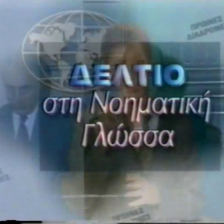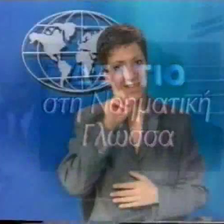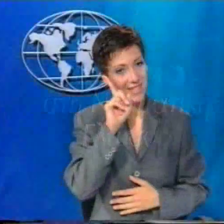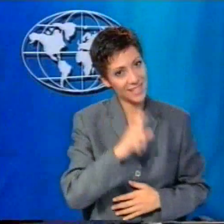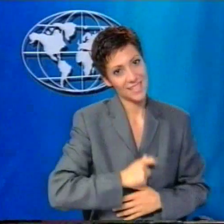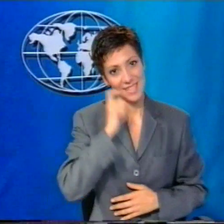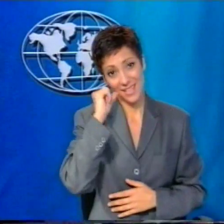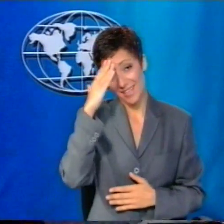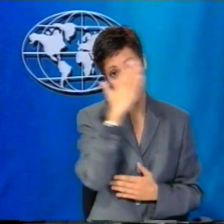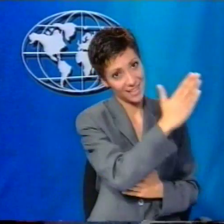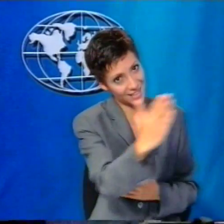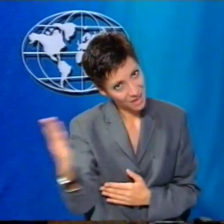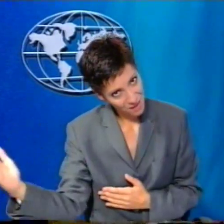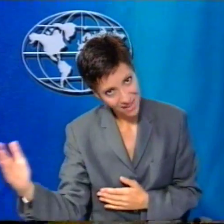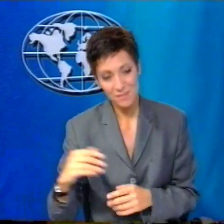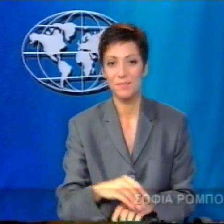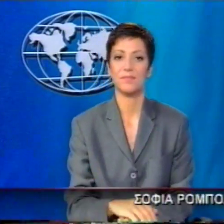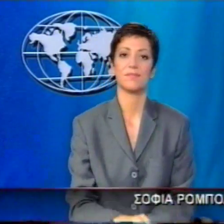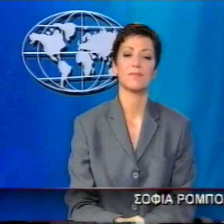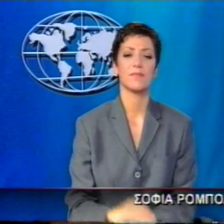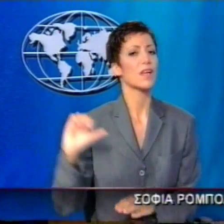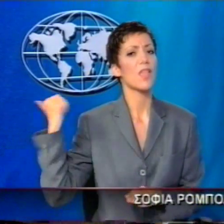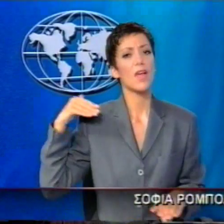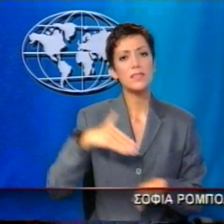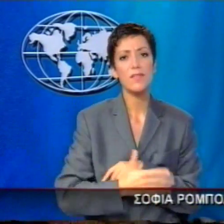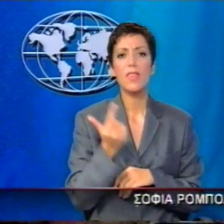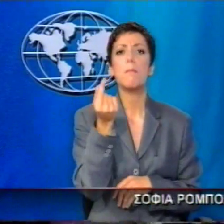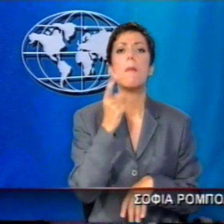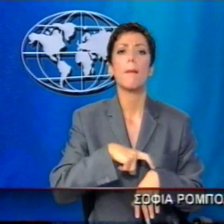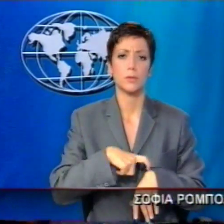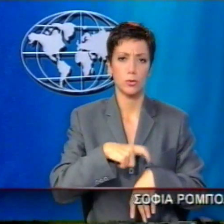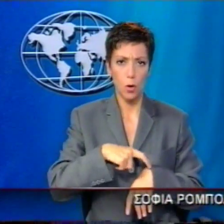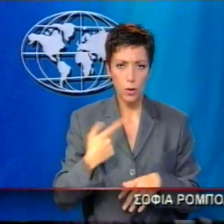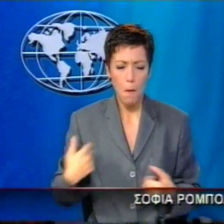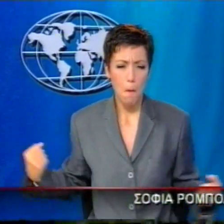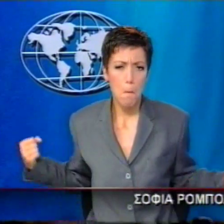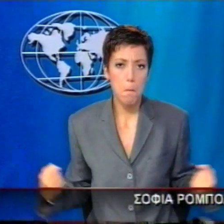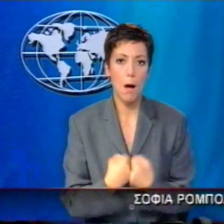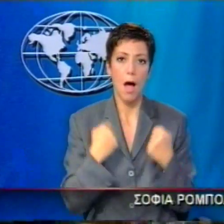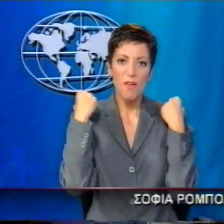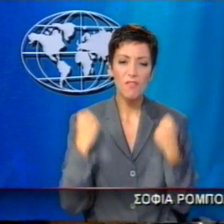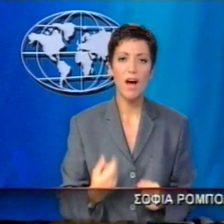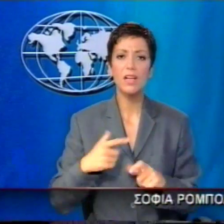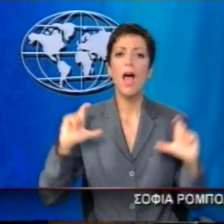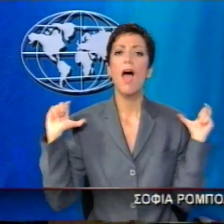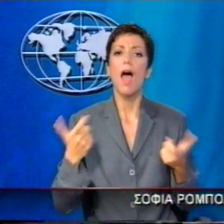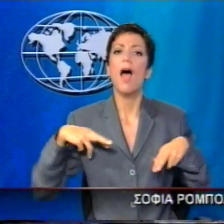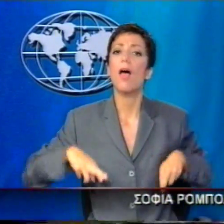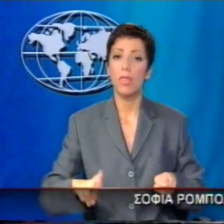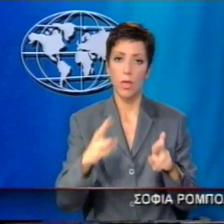Κυρίες και κύριοι, καλημέρα σας. Γύρω στη 1:30 είχαμε ένα πολύ νεκροτροχαίο δυστύχημα στην Εθνική Οδό Αθηνών Λαμίας, στο